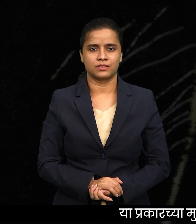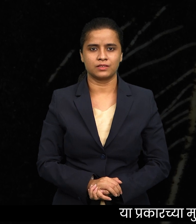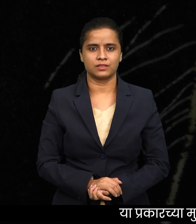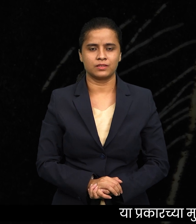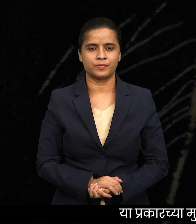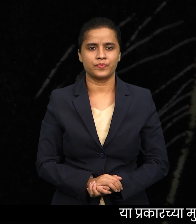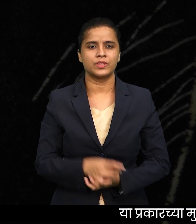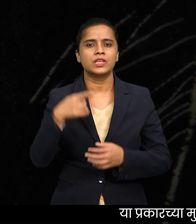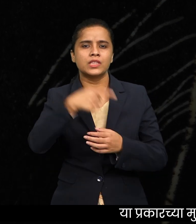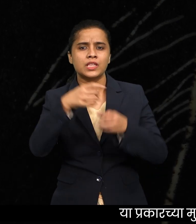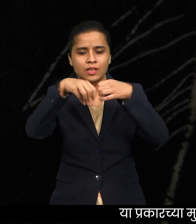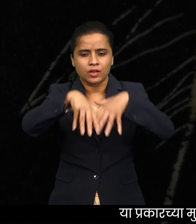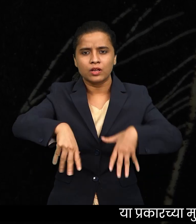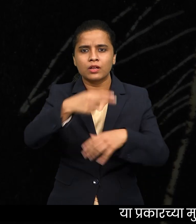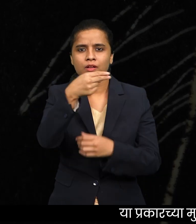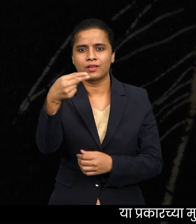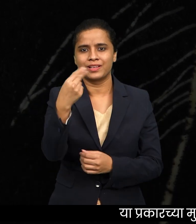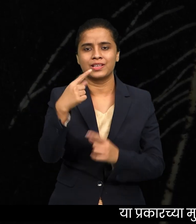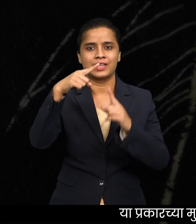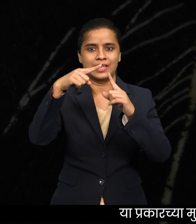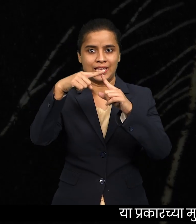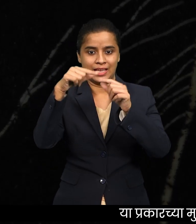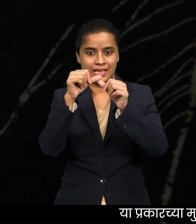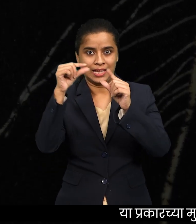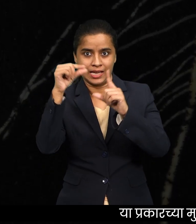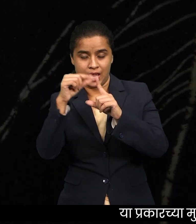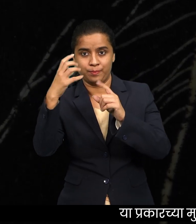या प्रकारच्या मुळांना टॉप रूट असं म्हणतात.